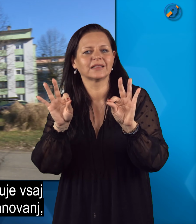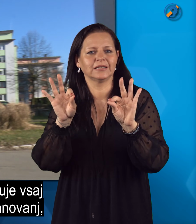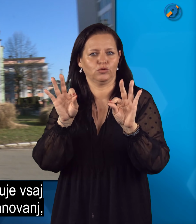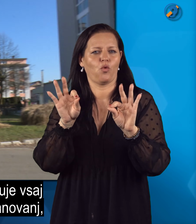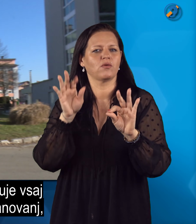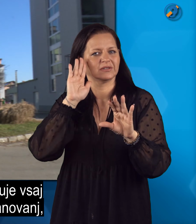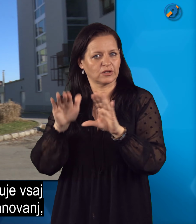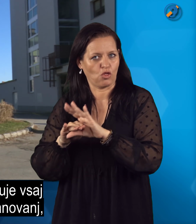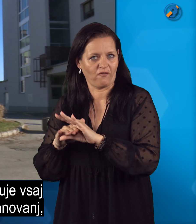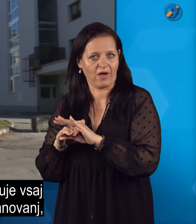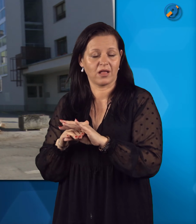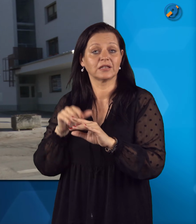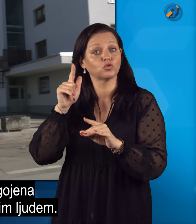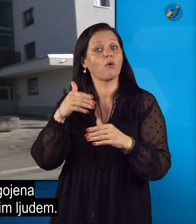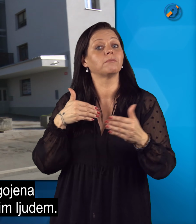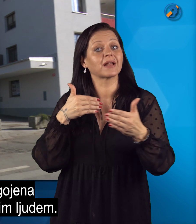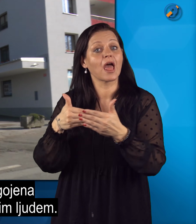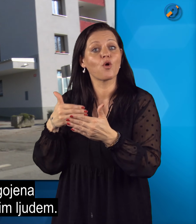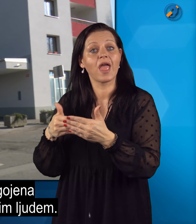oviranim ljudem.